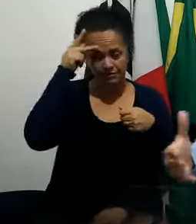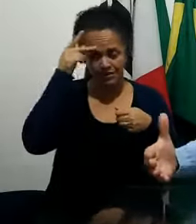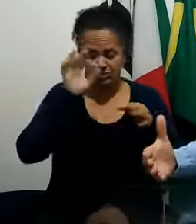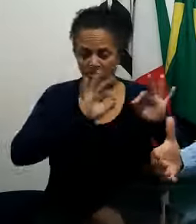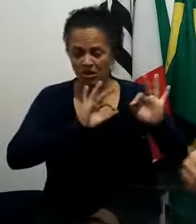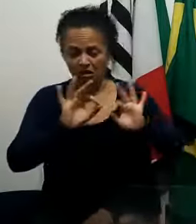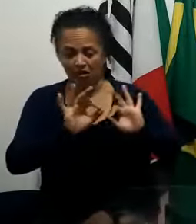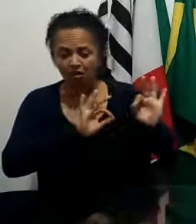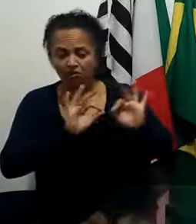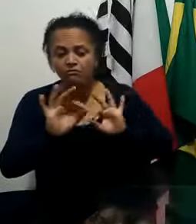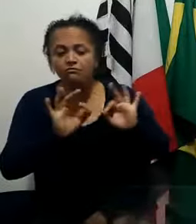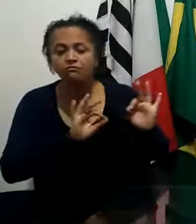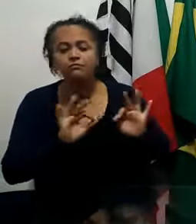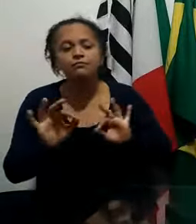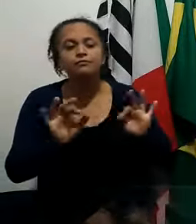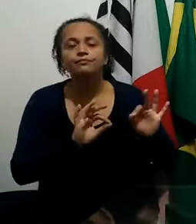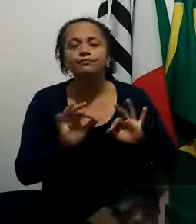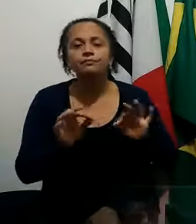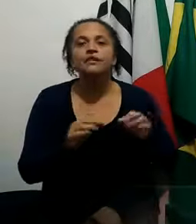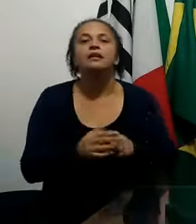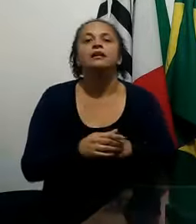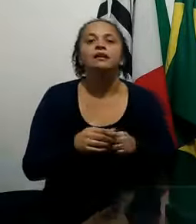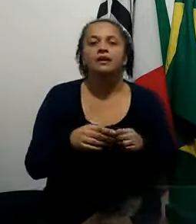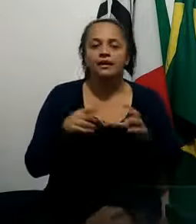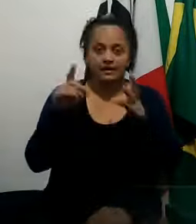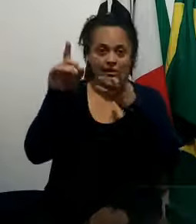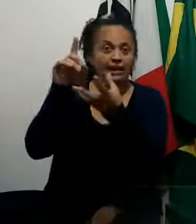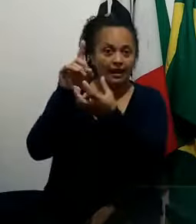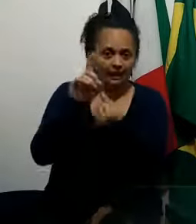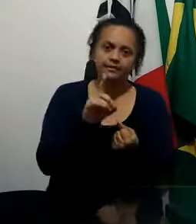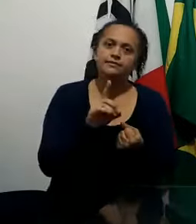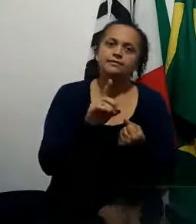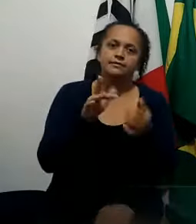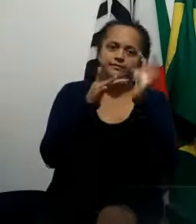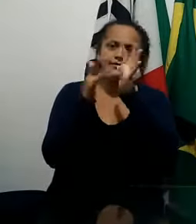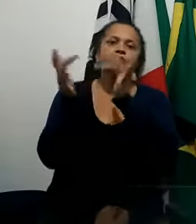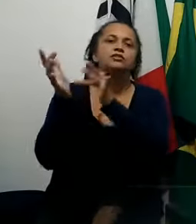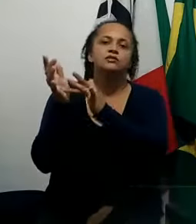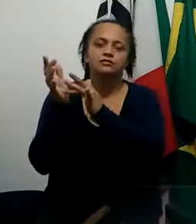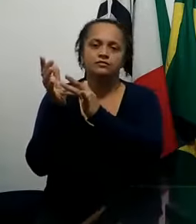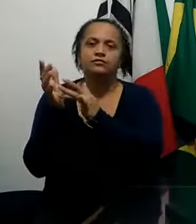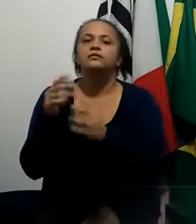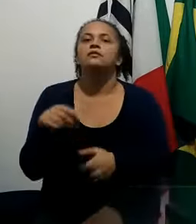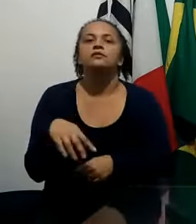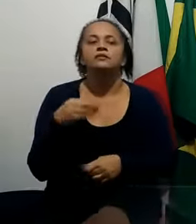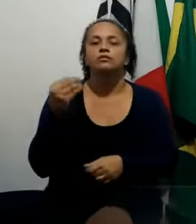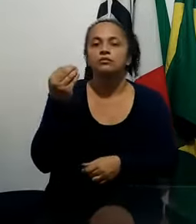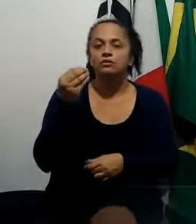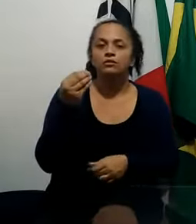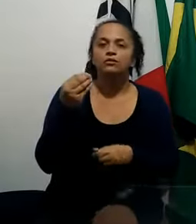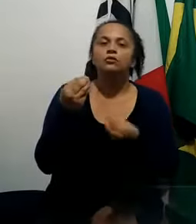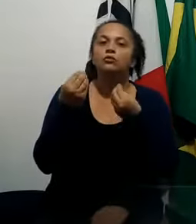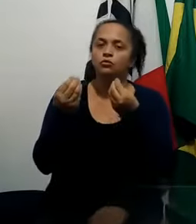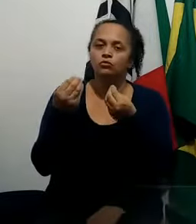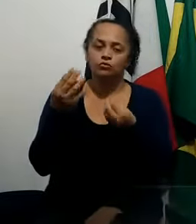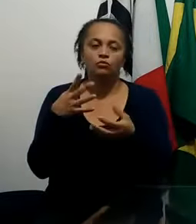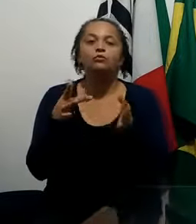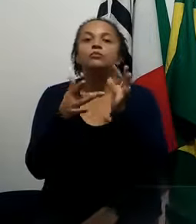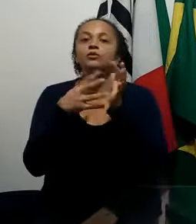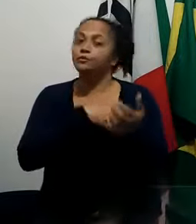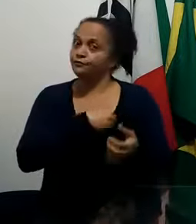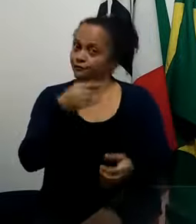nação judaica para aceitar a Cristo como o Messias prometido na sua segunda